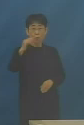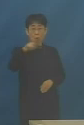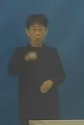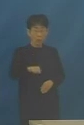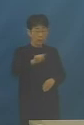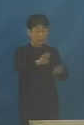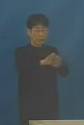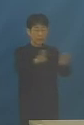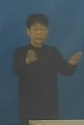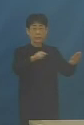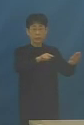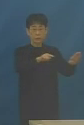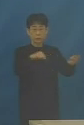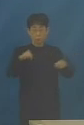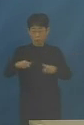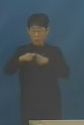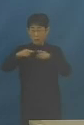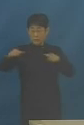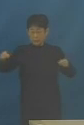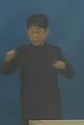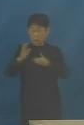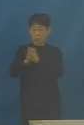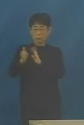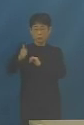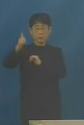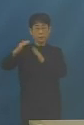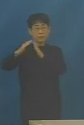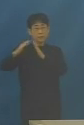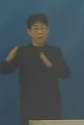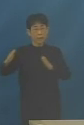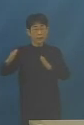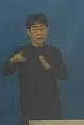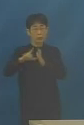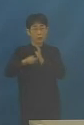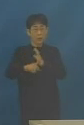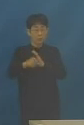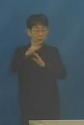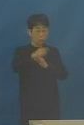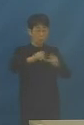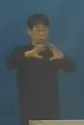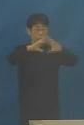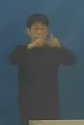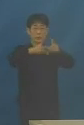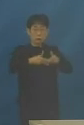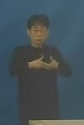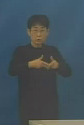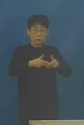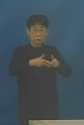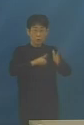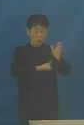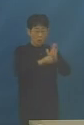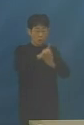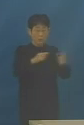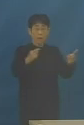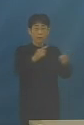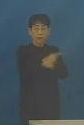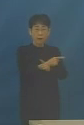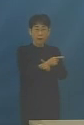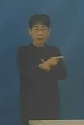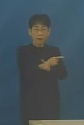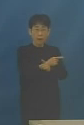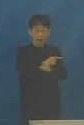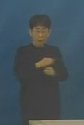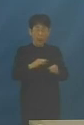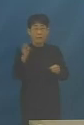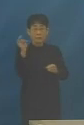も a マ全国知事会の方でもこういう地球温暖化出す炭素社会を進める